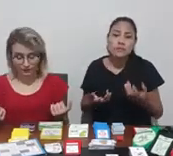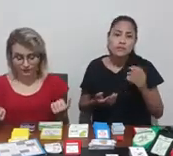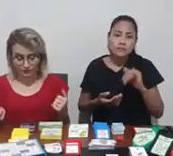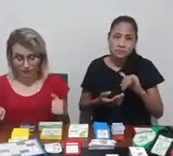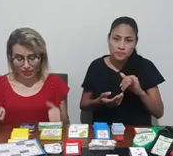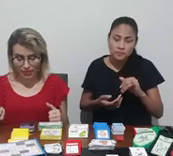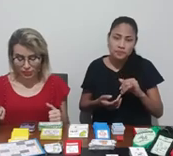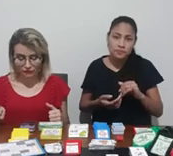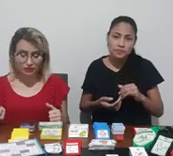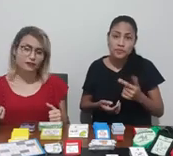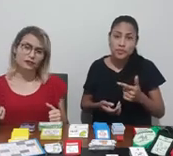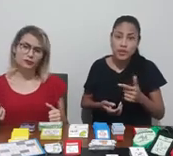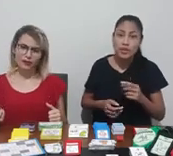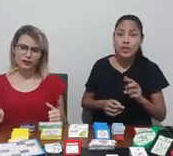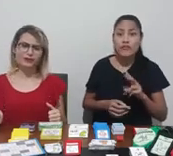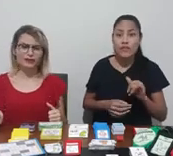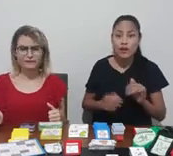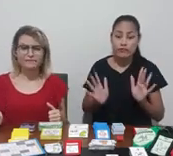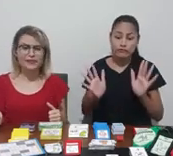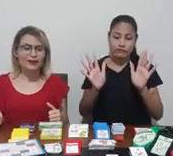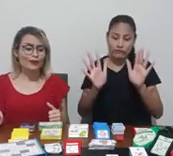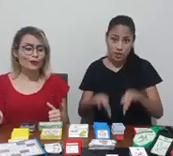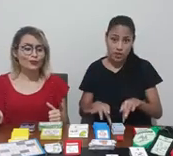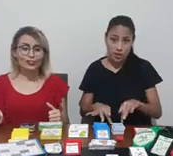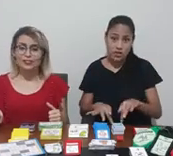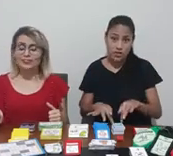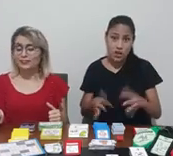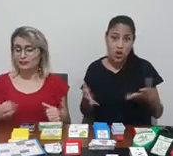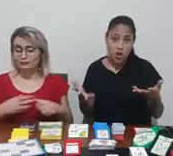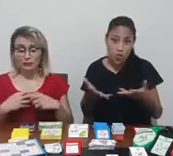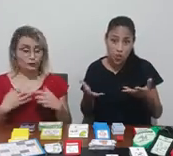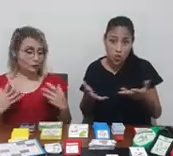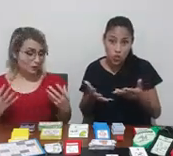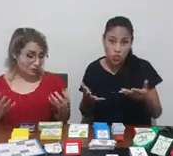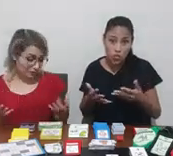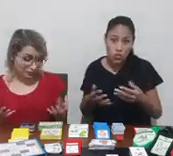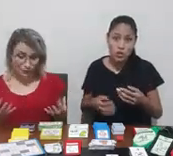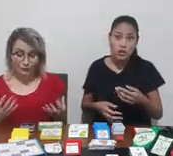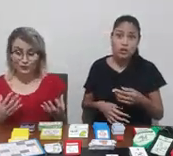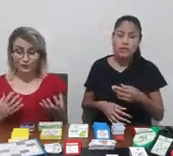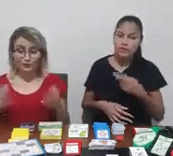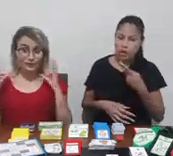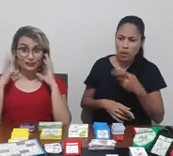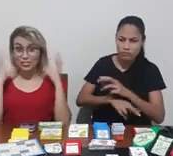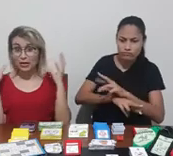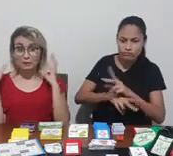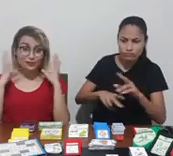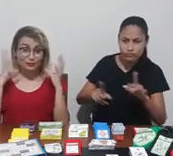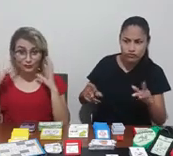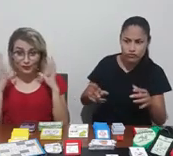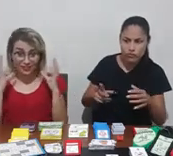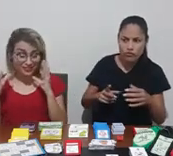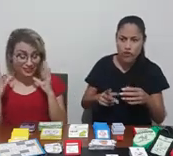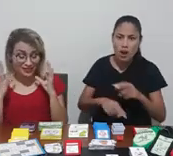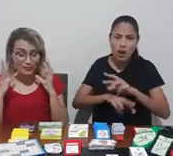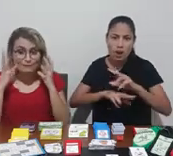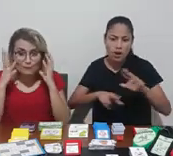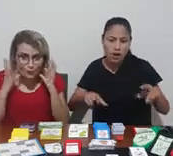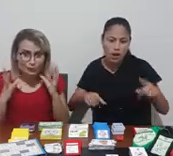contrário, a gente vai ficando por aqui, né? Hoje a gente falou sobre bastante coisa e eu não quero deixar a cabecinha de